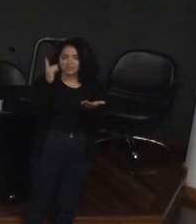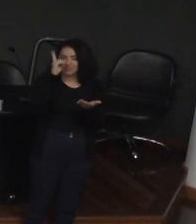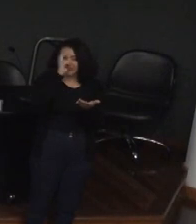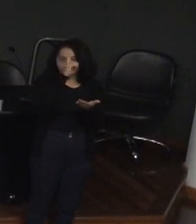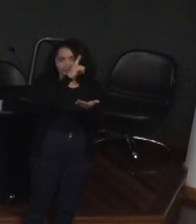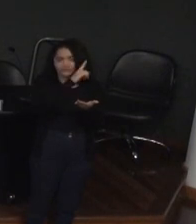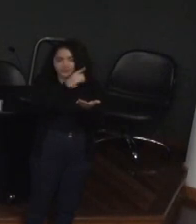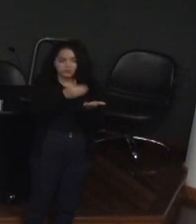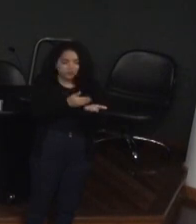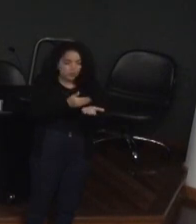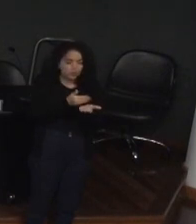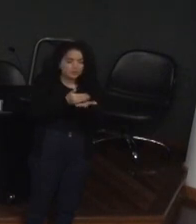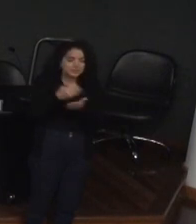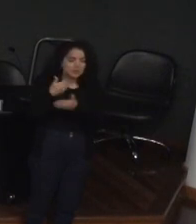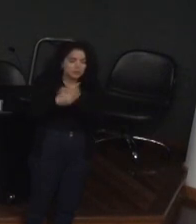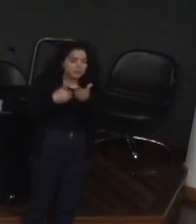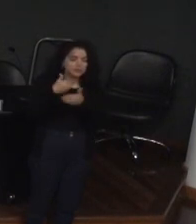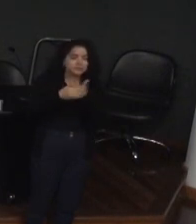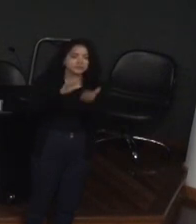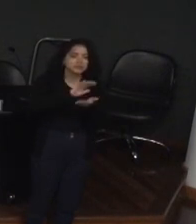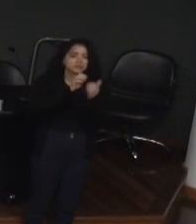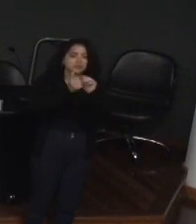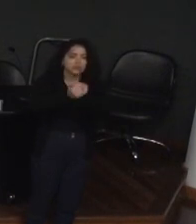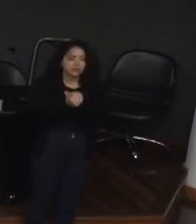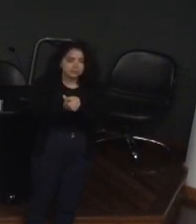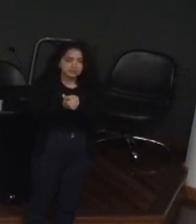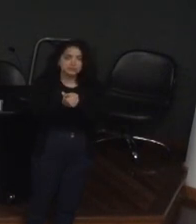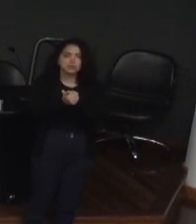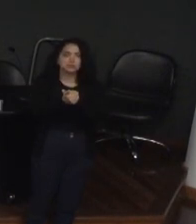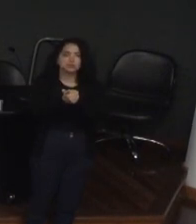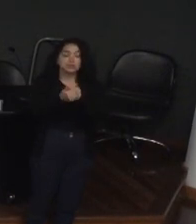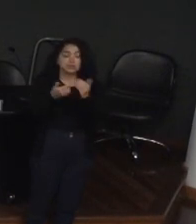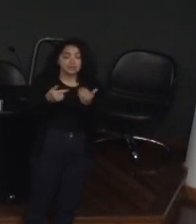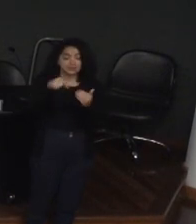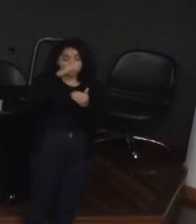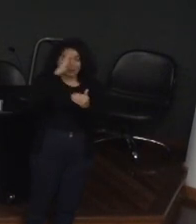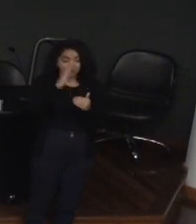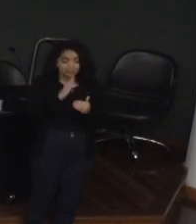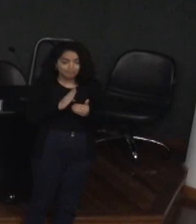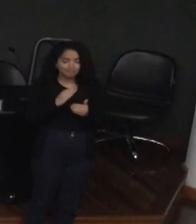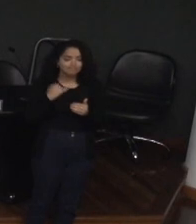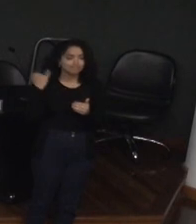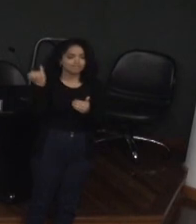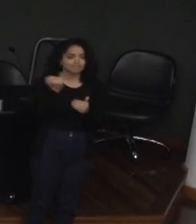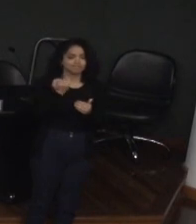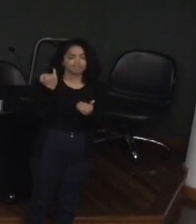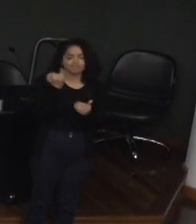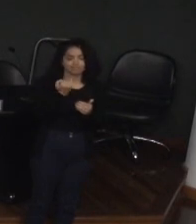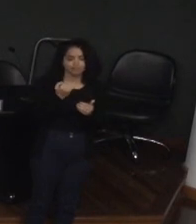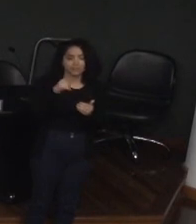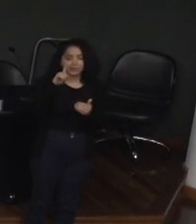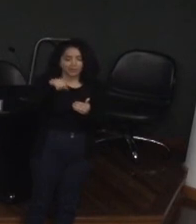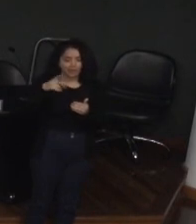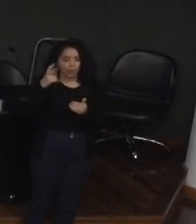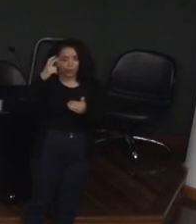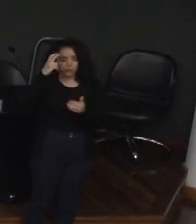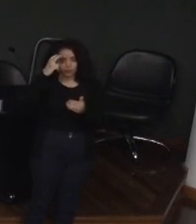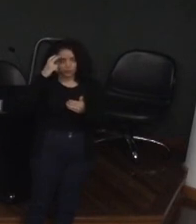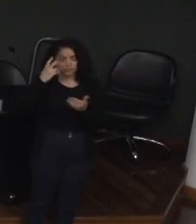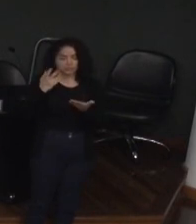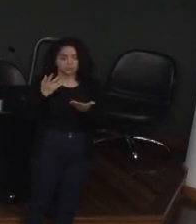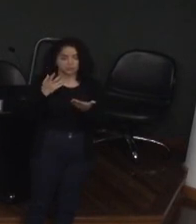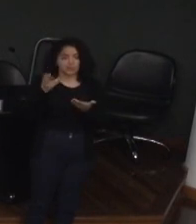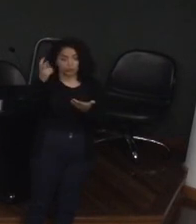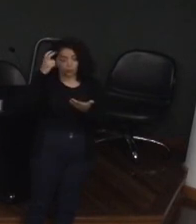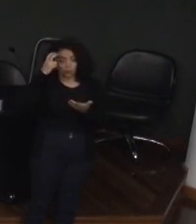conseguiria começar um processo de adequação com algo que no Brasil é fundamental, que é aculturamento. Porque a gente